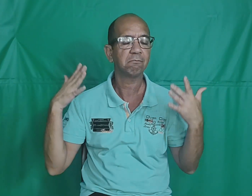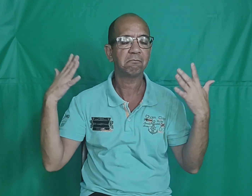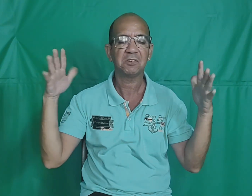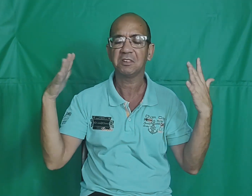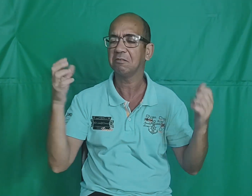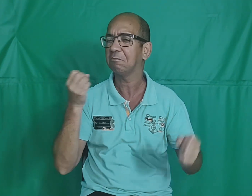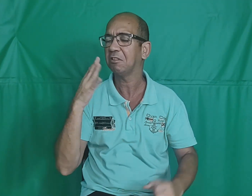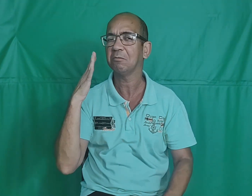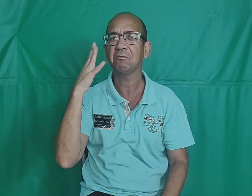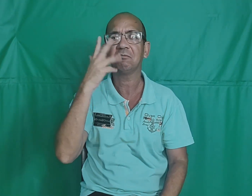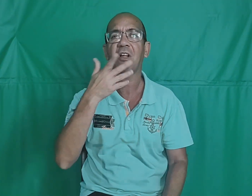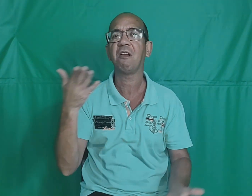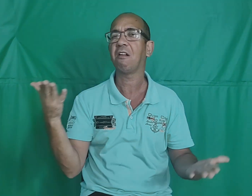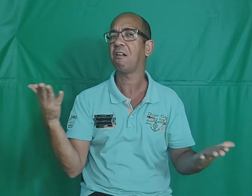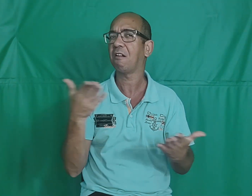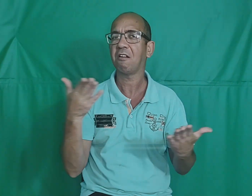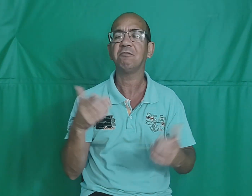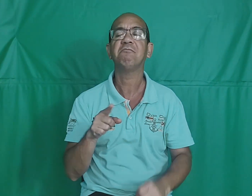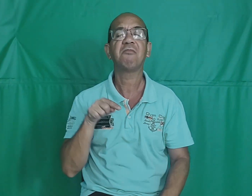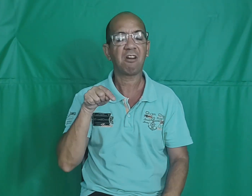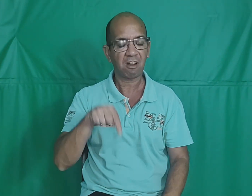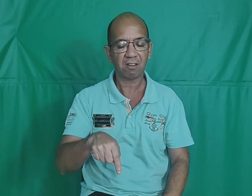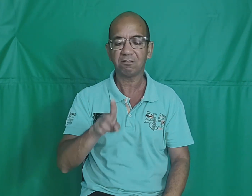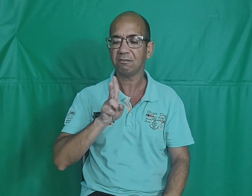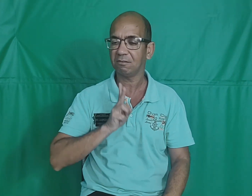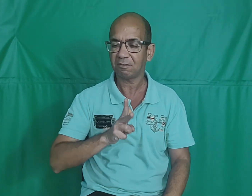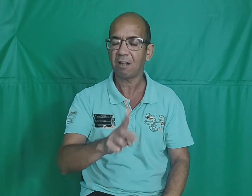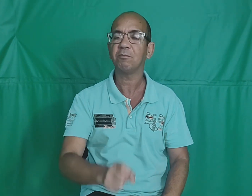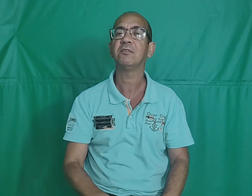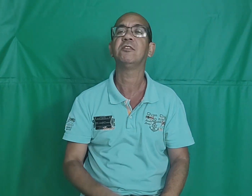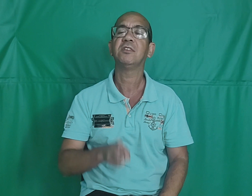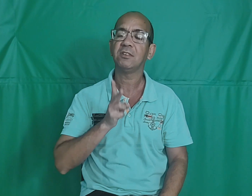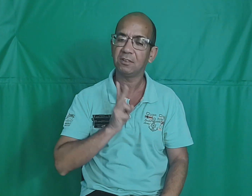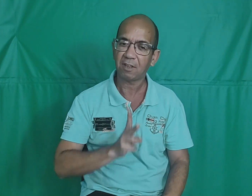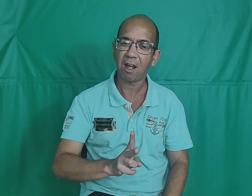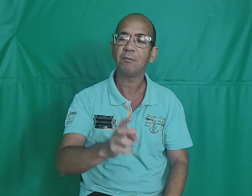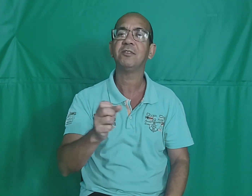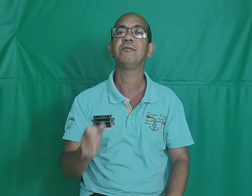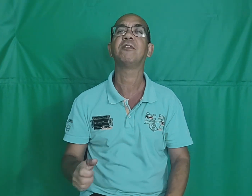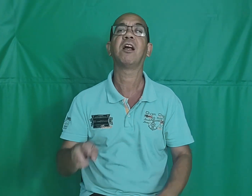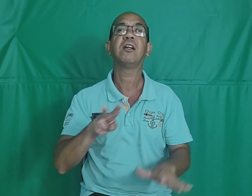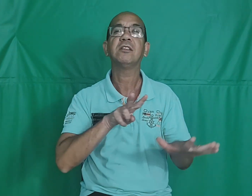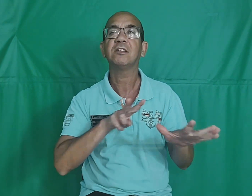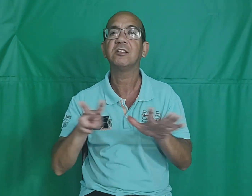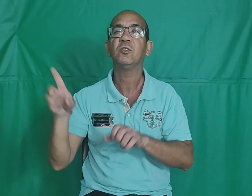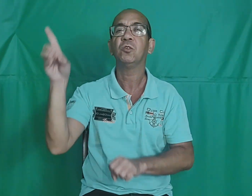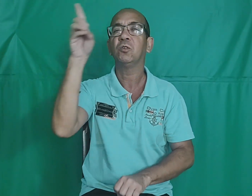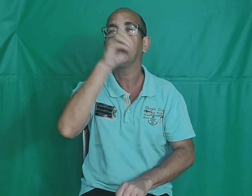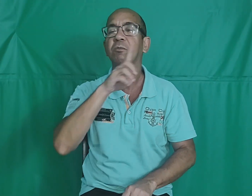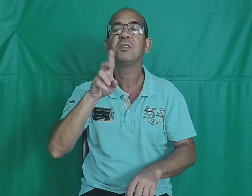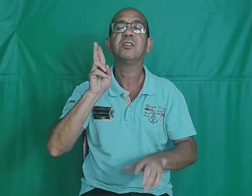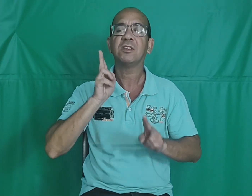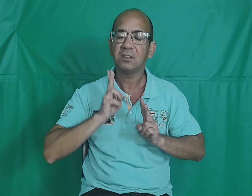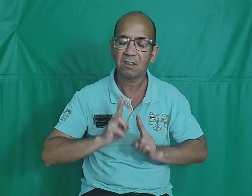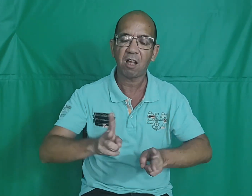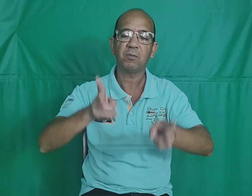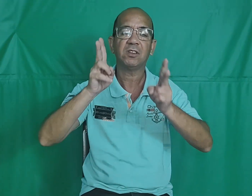Parabéns, meninos! Eu sou muito agradecido por toda semana vocês estarem se disponibilizando para tornar a